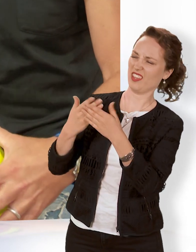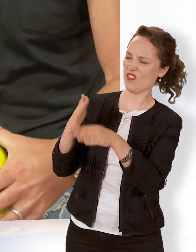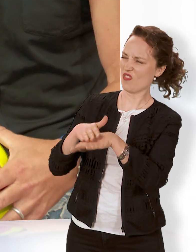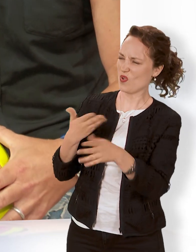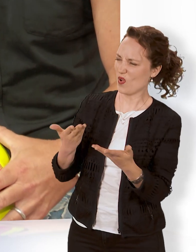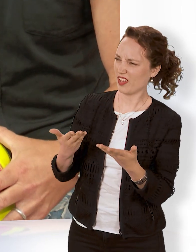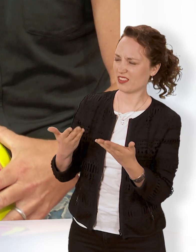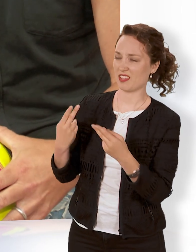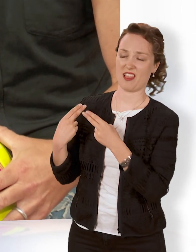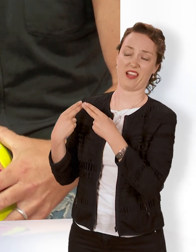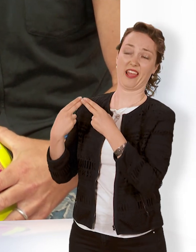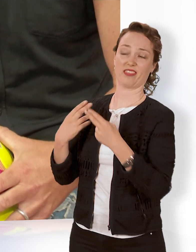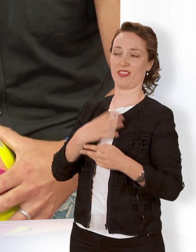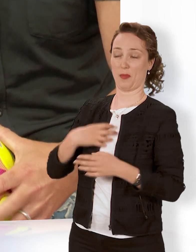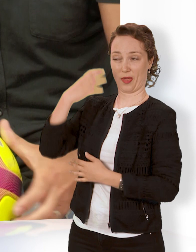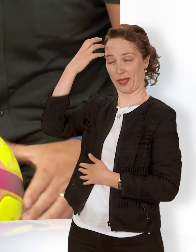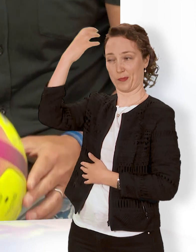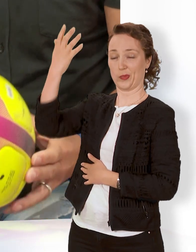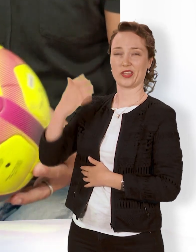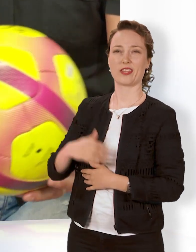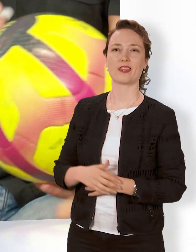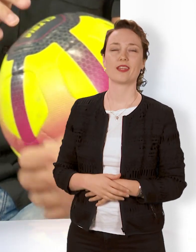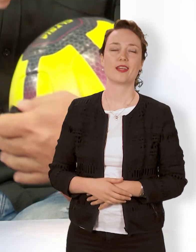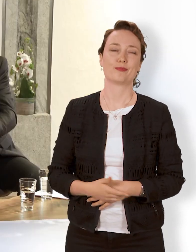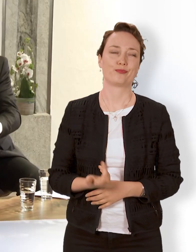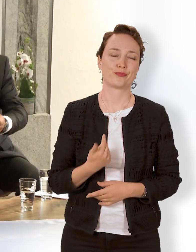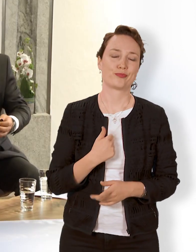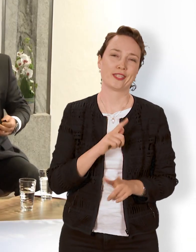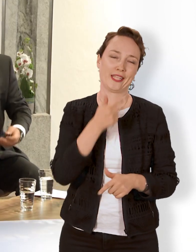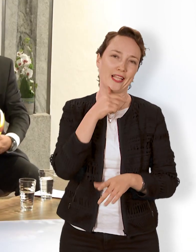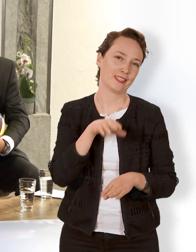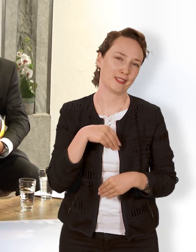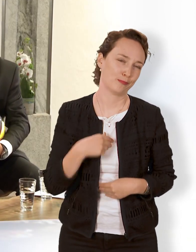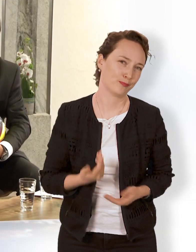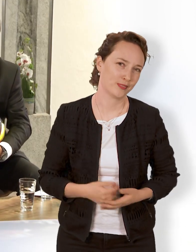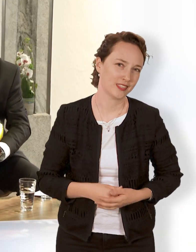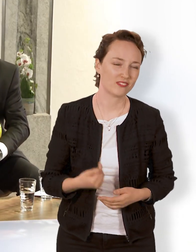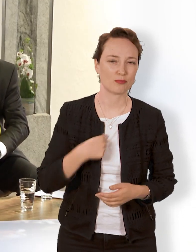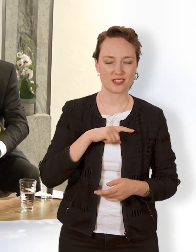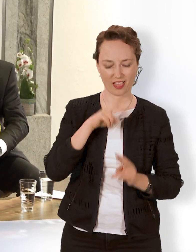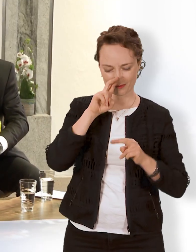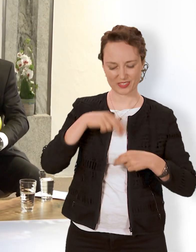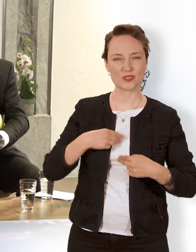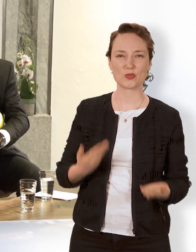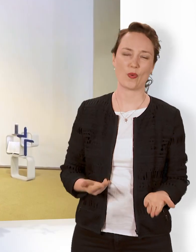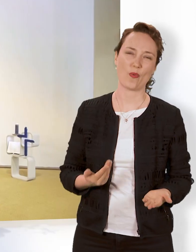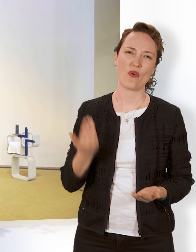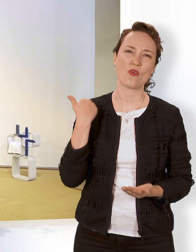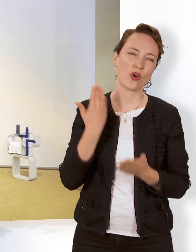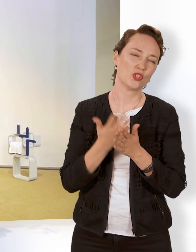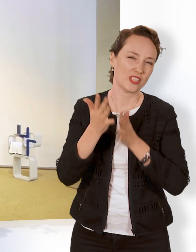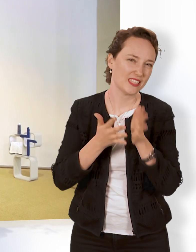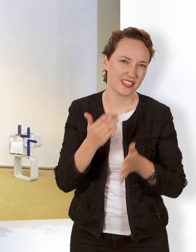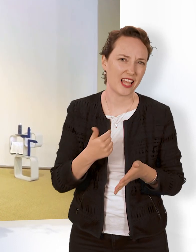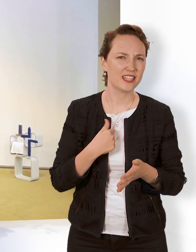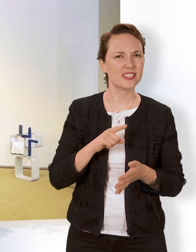Legende bei den Bayern München? Nein, ich nehme das dann eigentlich nicht so wirklich ernst, weil ich sehe mich selber nicht so, wie ich vorhin schon gesagt habe. Ich bin